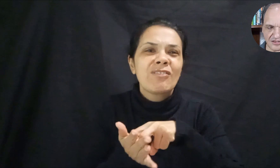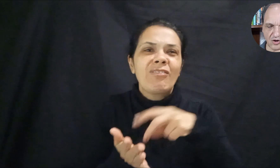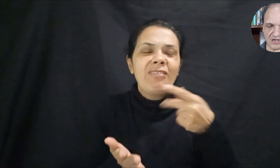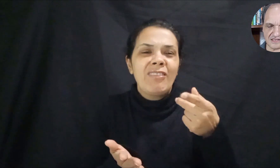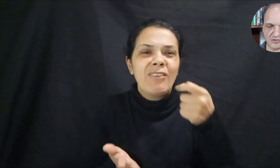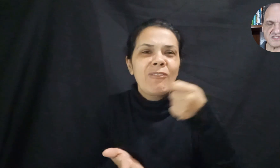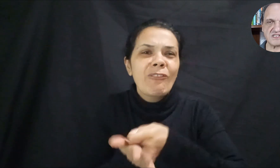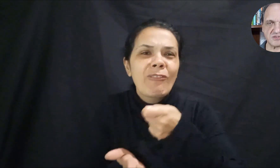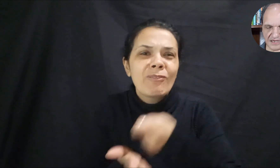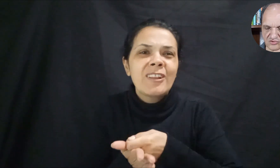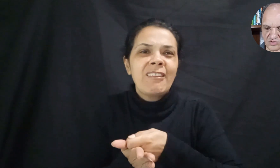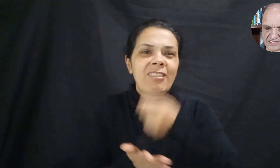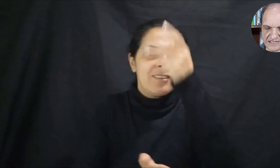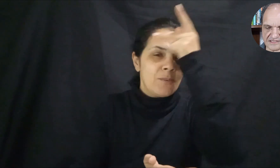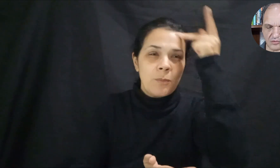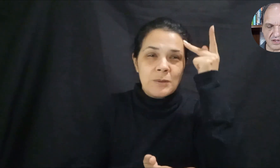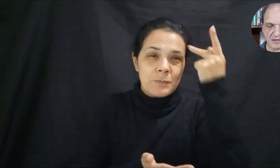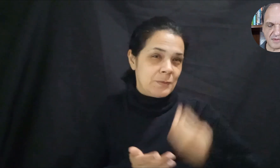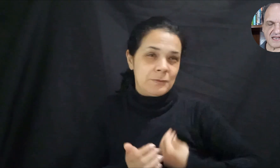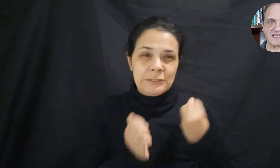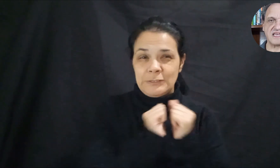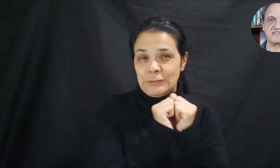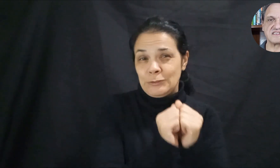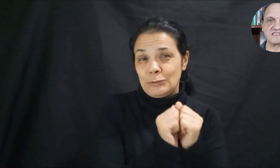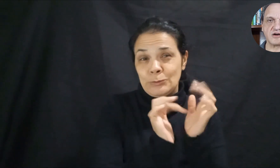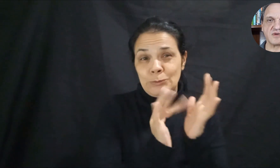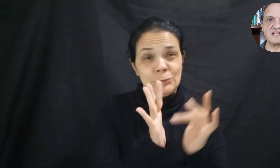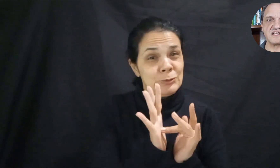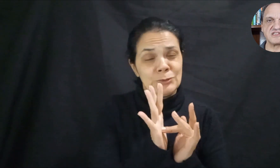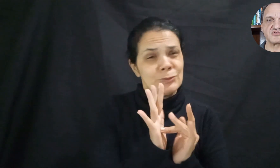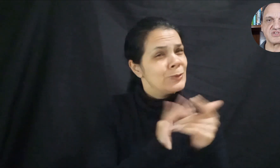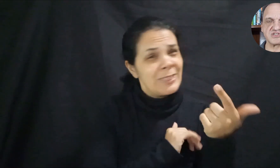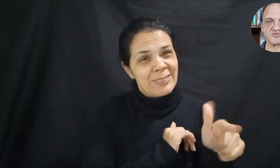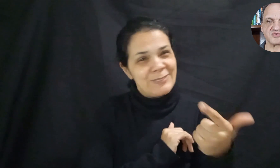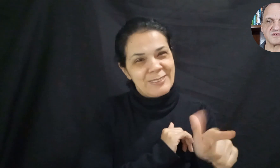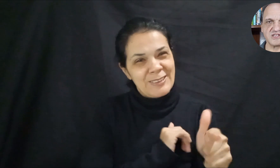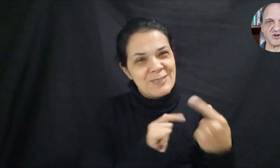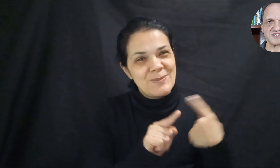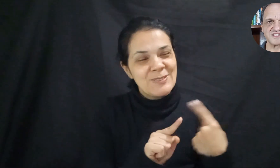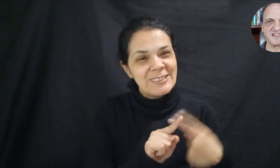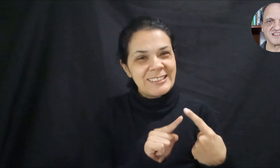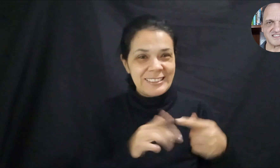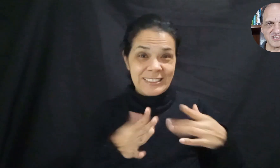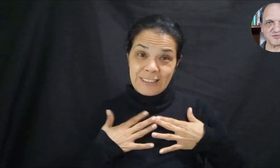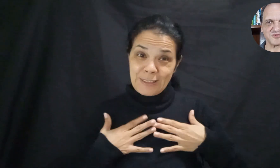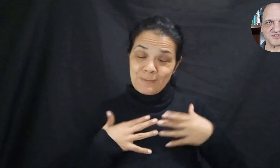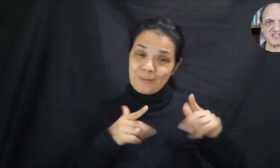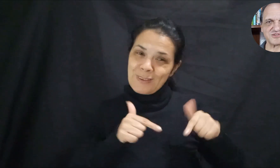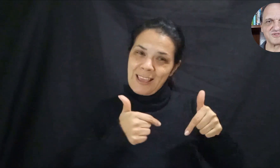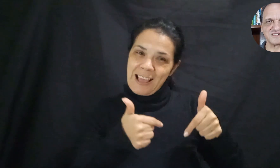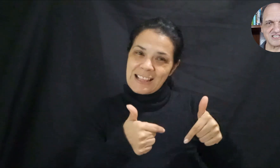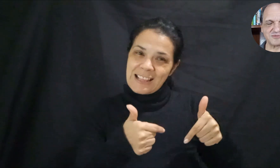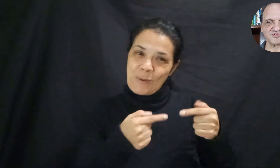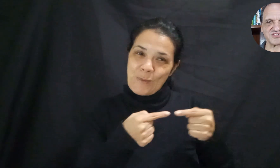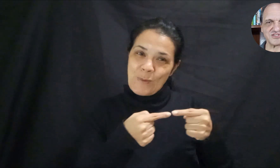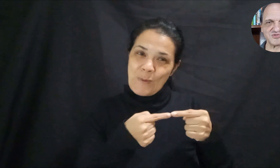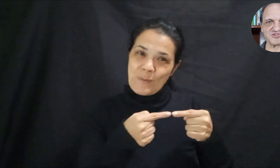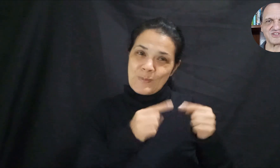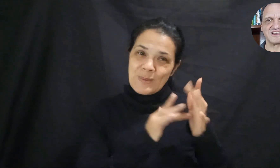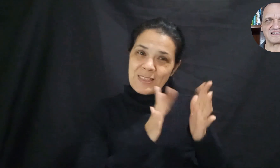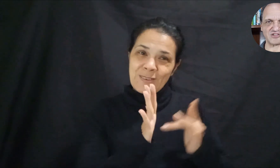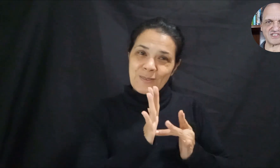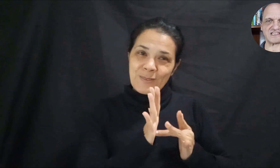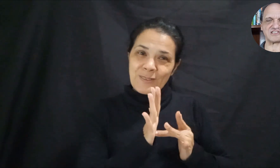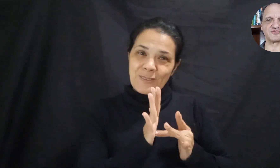claramente aqui, olha, não existe mais condenação para aqueles que estão em Cristo Jesus. E nós? Estamos com Cristo? Estamos com